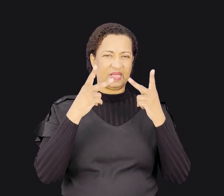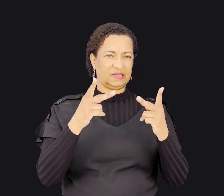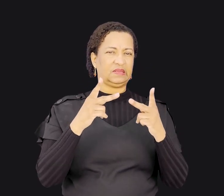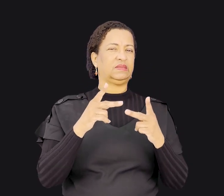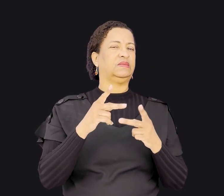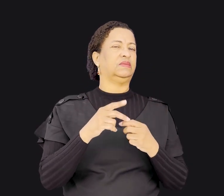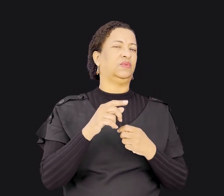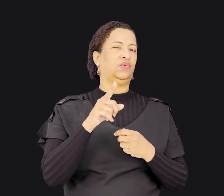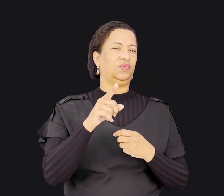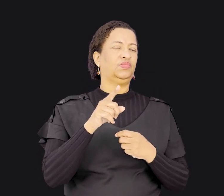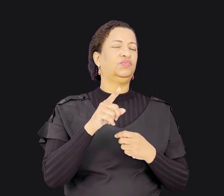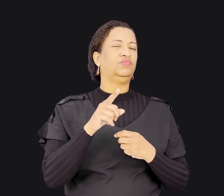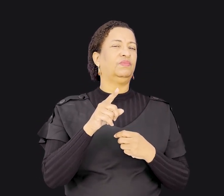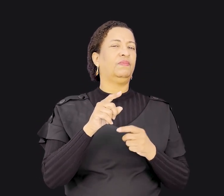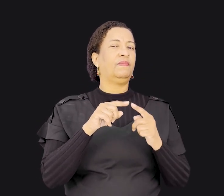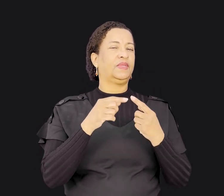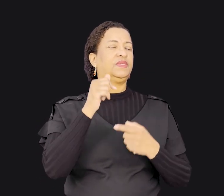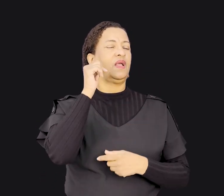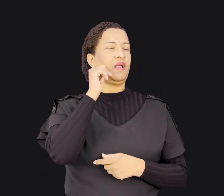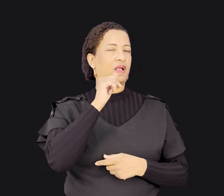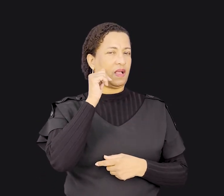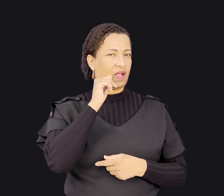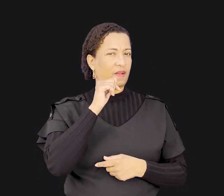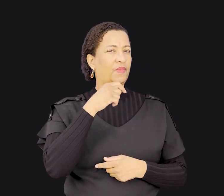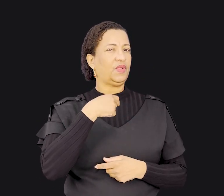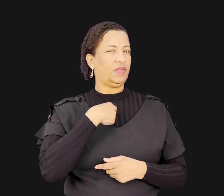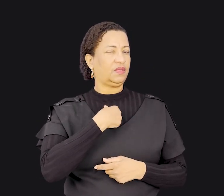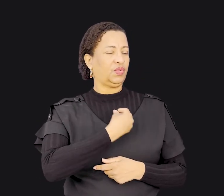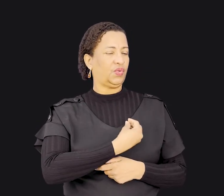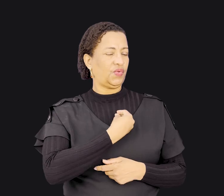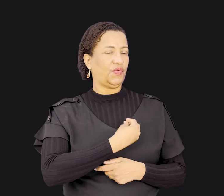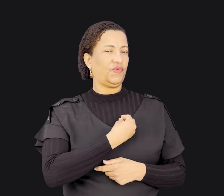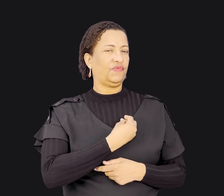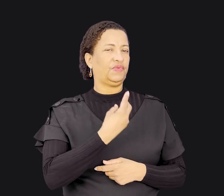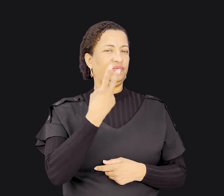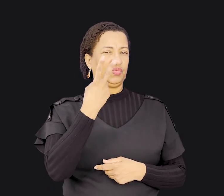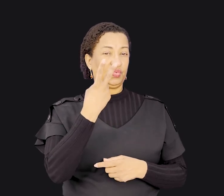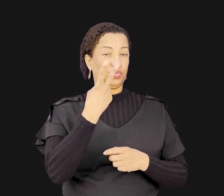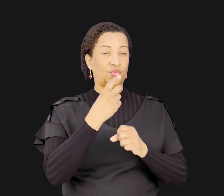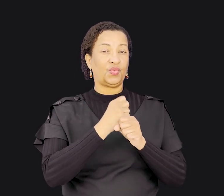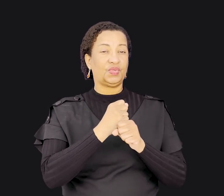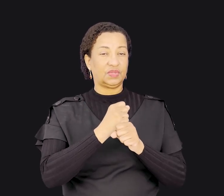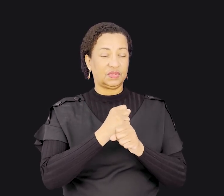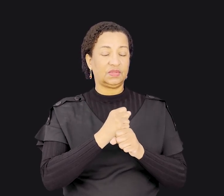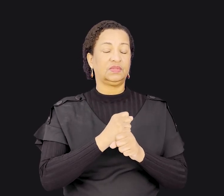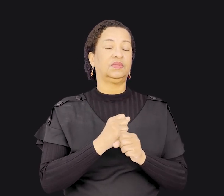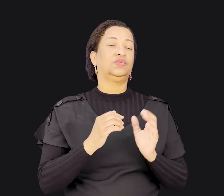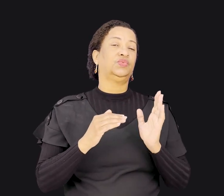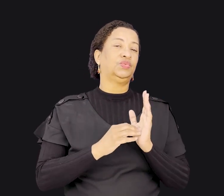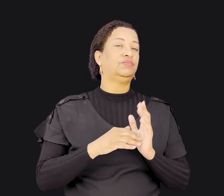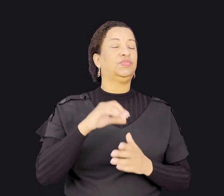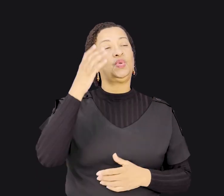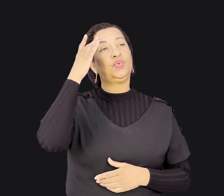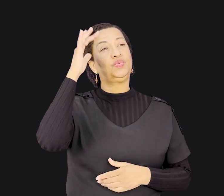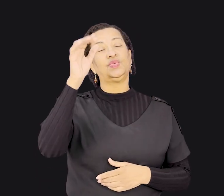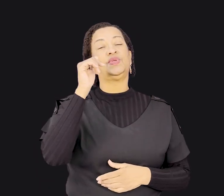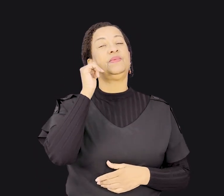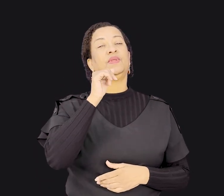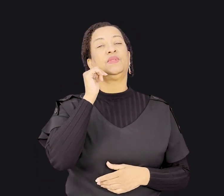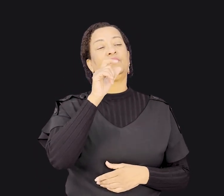Senhor falou. É a mulher com quem tenho vivido nesses 2 últimos anos. Eu não tinha ideia da mulher que ela